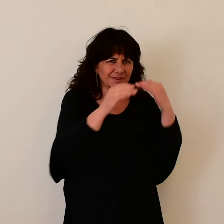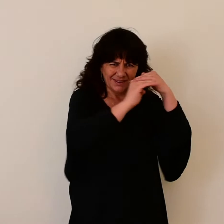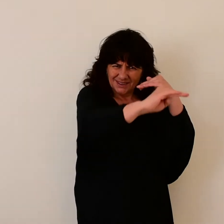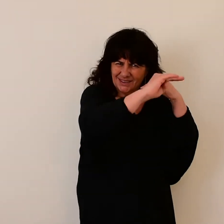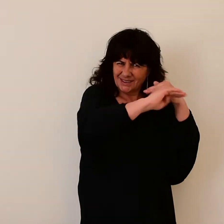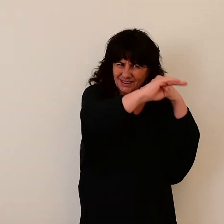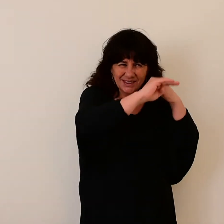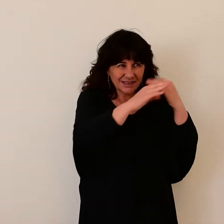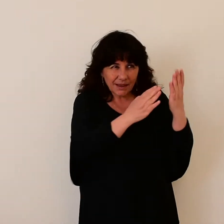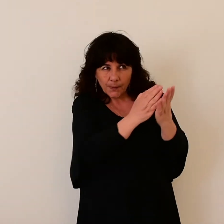l'Horeb.